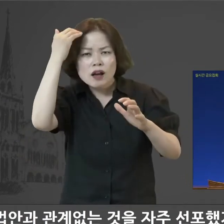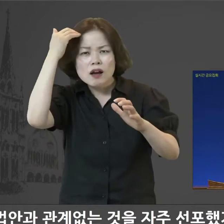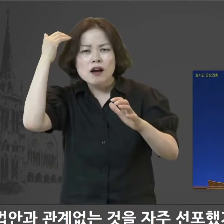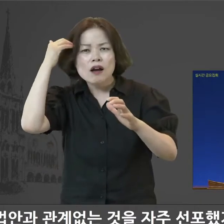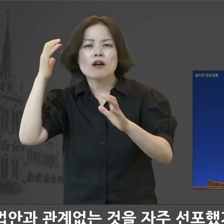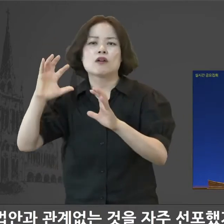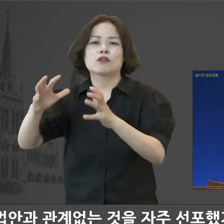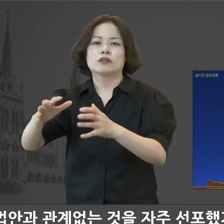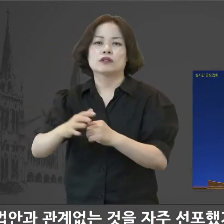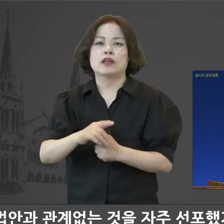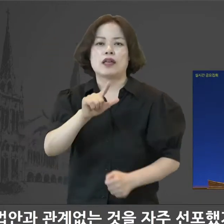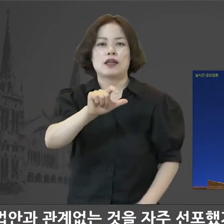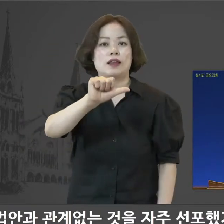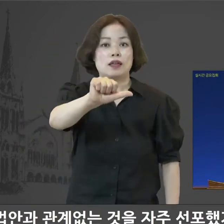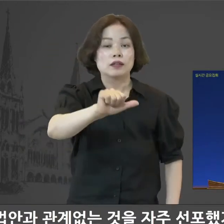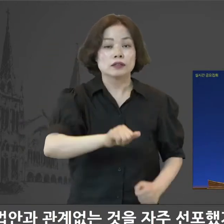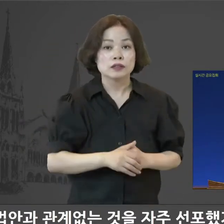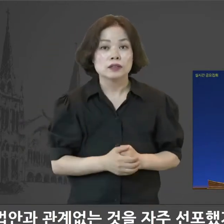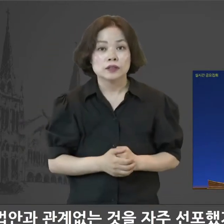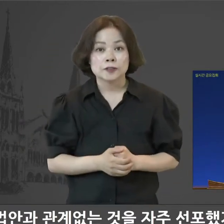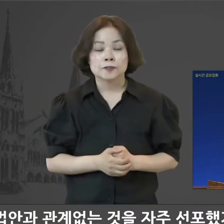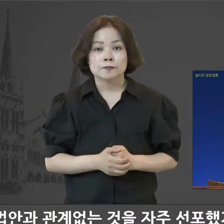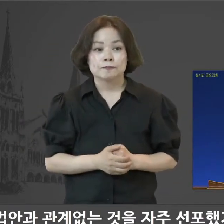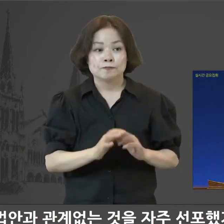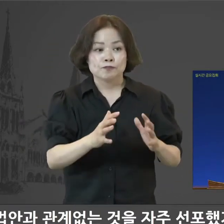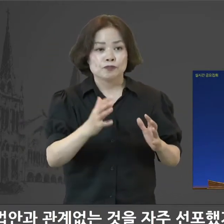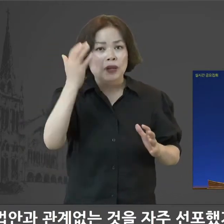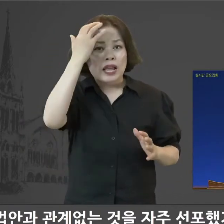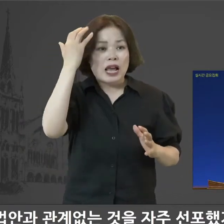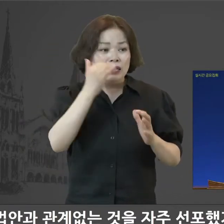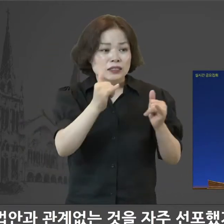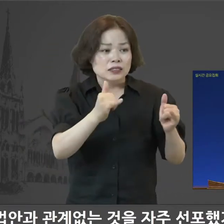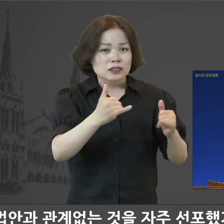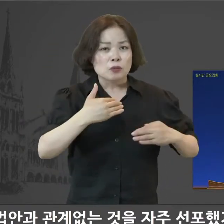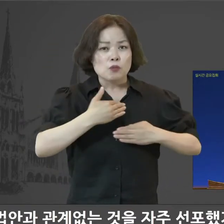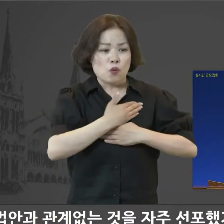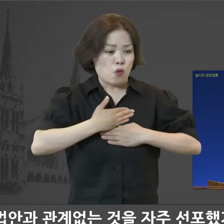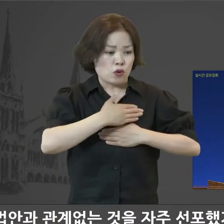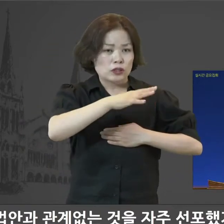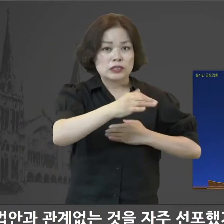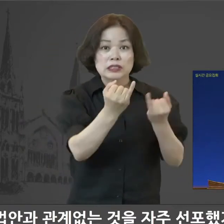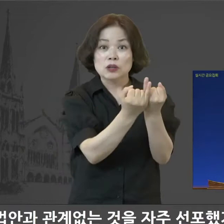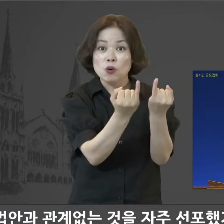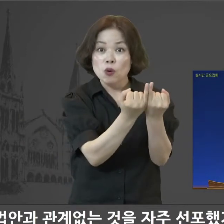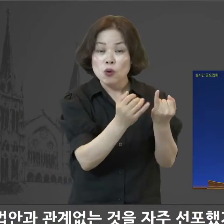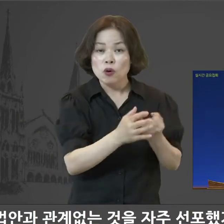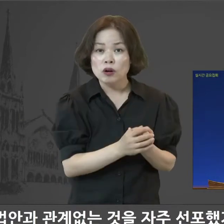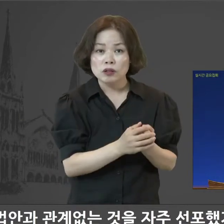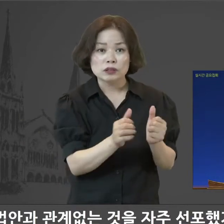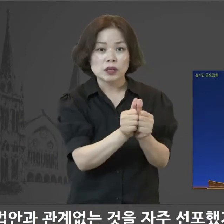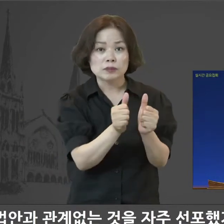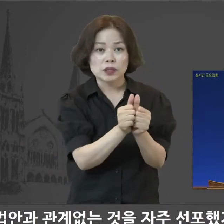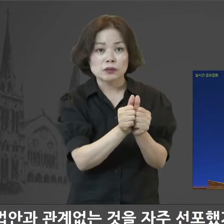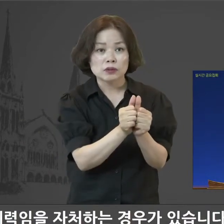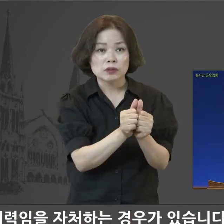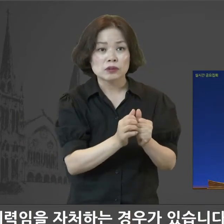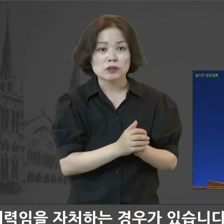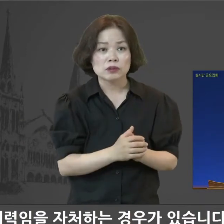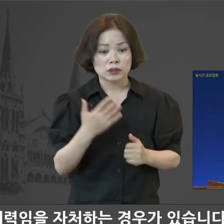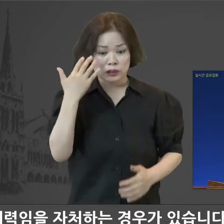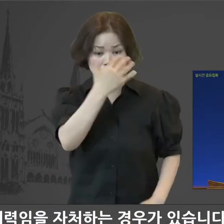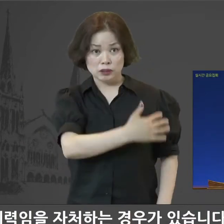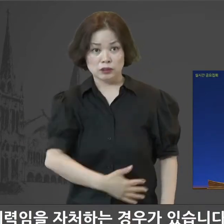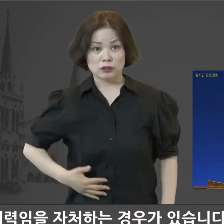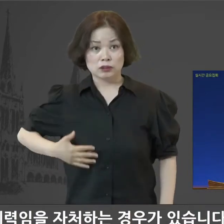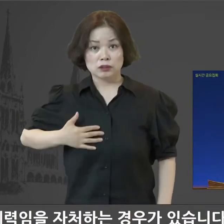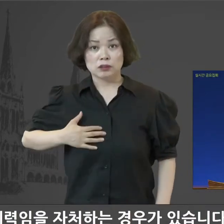알려졌죠. LA에서 우리 한인타운에 있는 목욕탕에서 여탕에 남자분이,